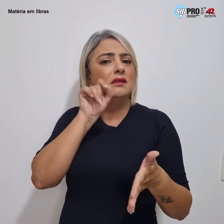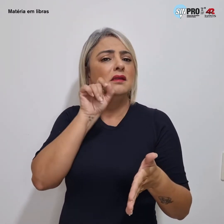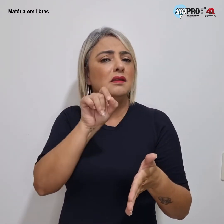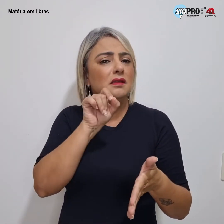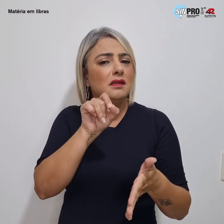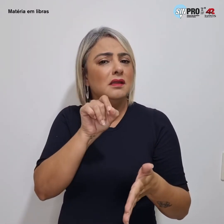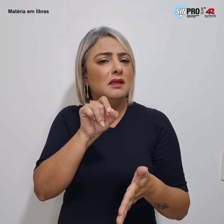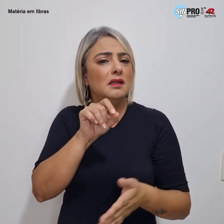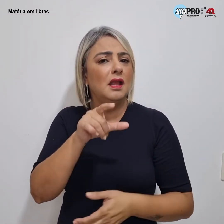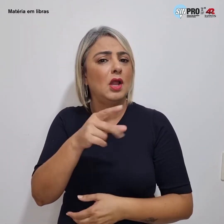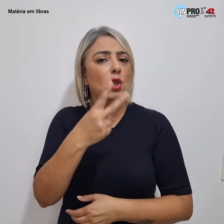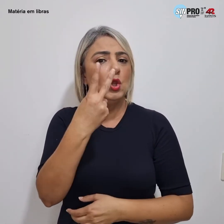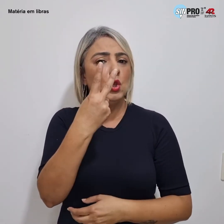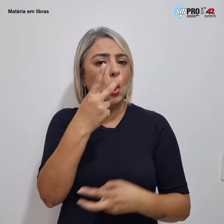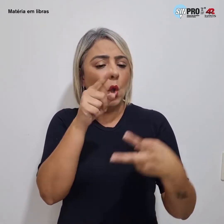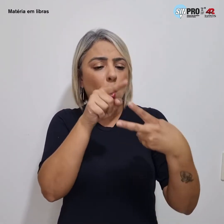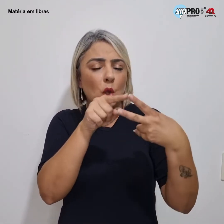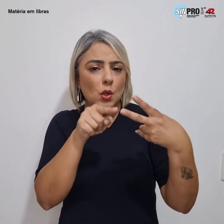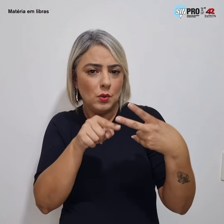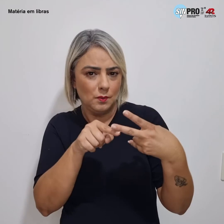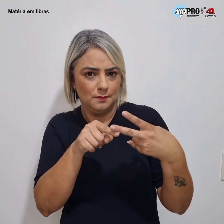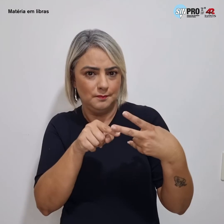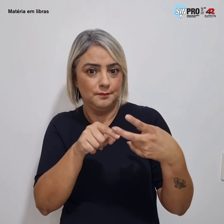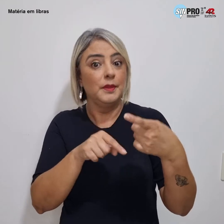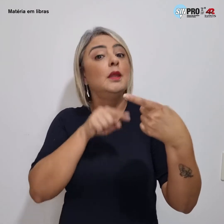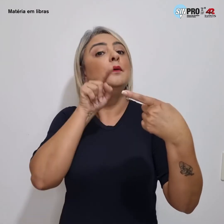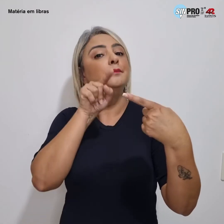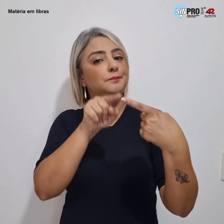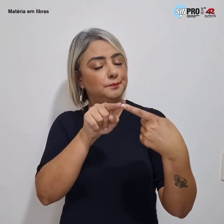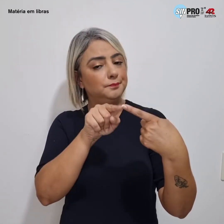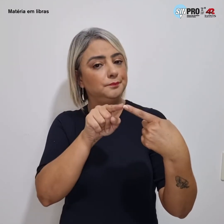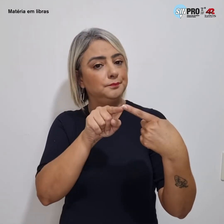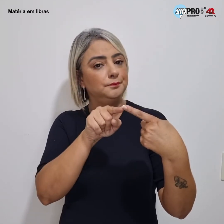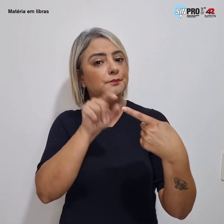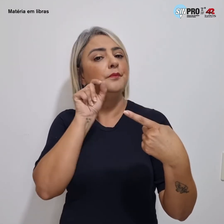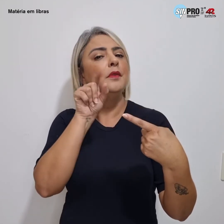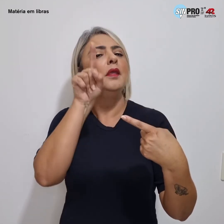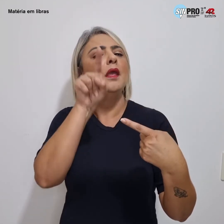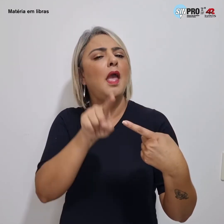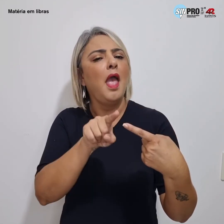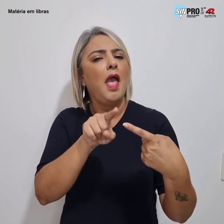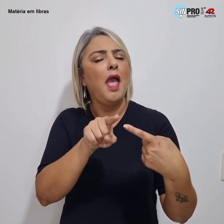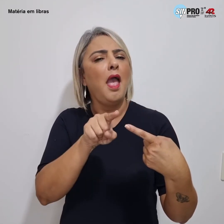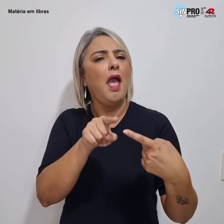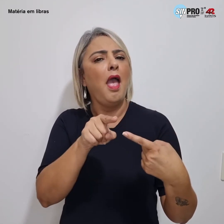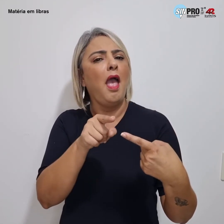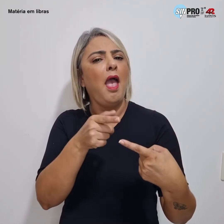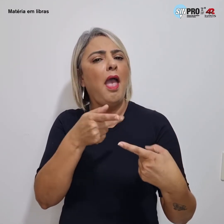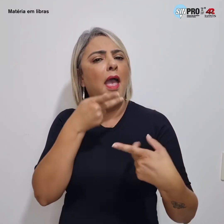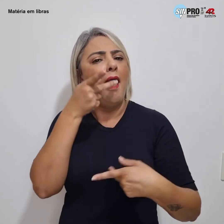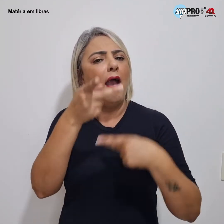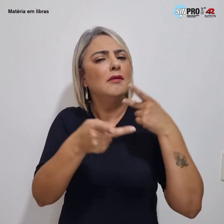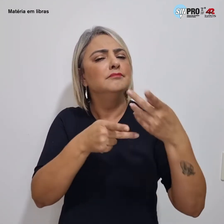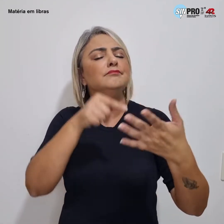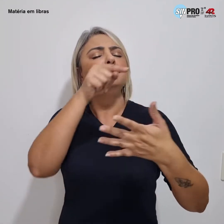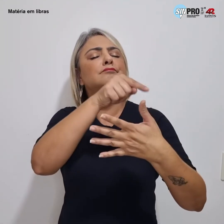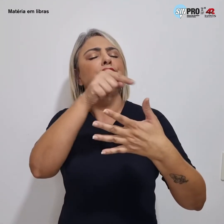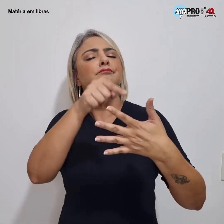tudo, que há no mínimo 2 motivos. Que se trata de declarações pontuais